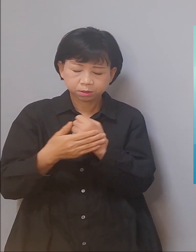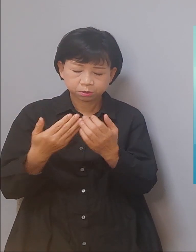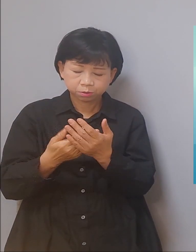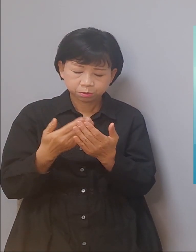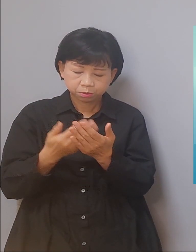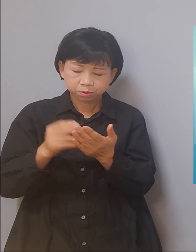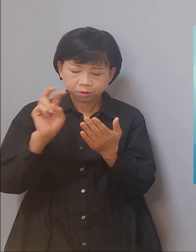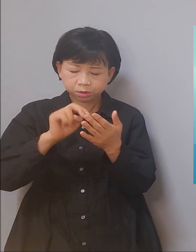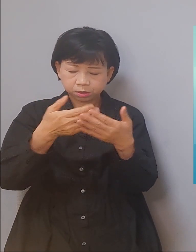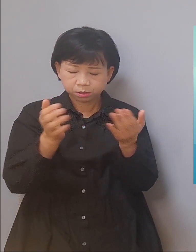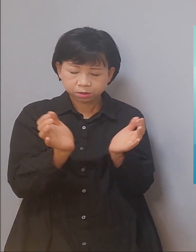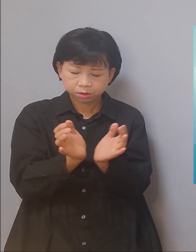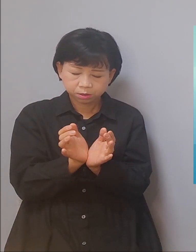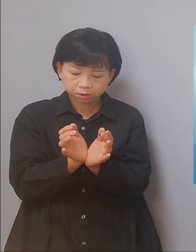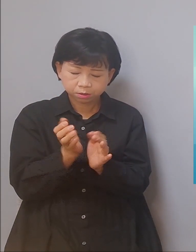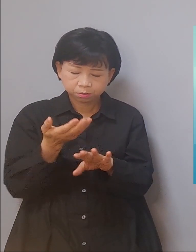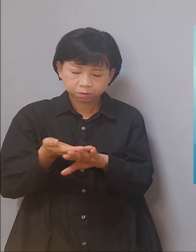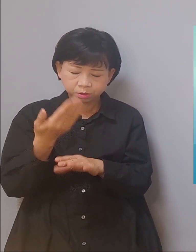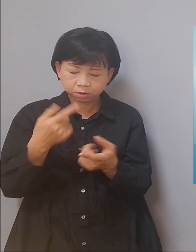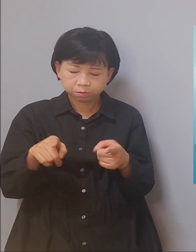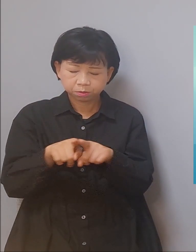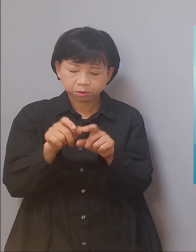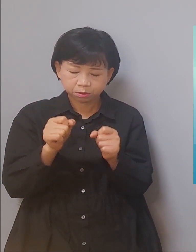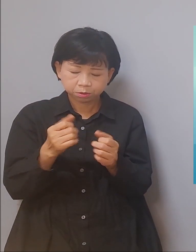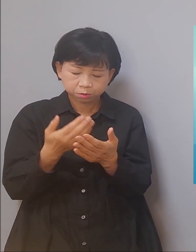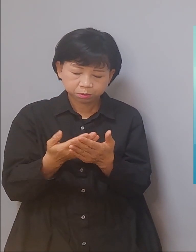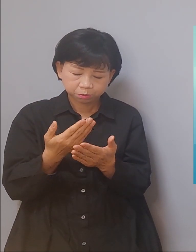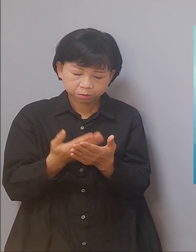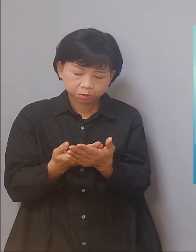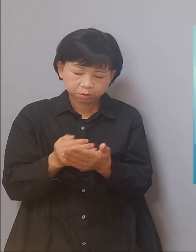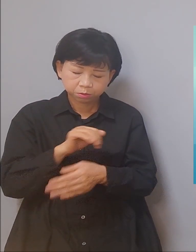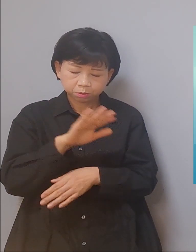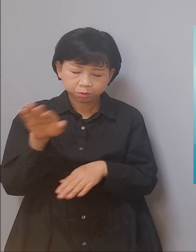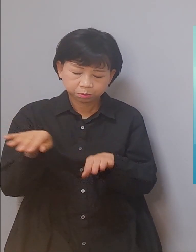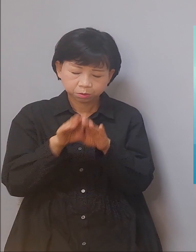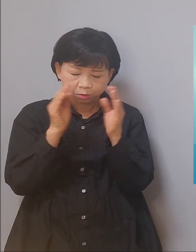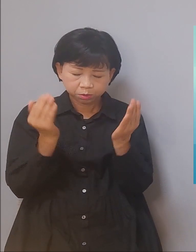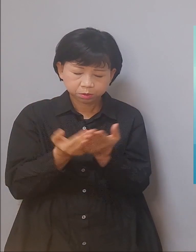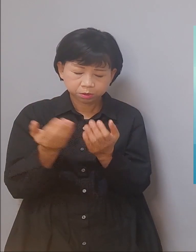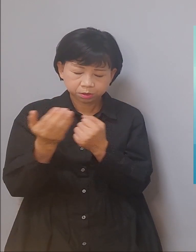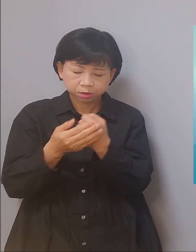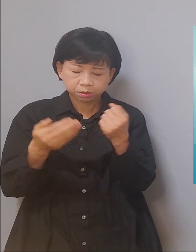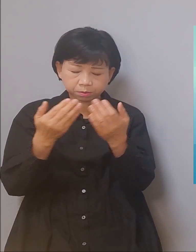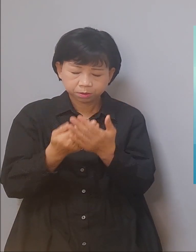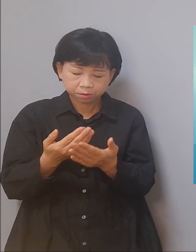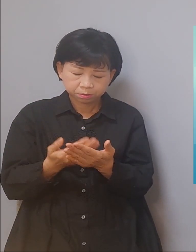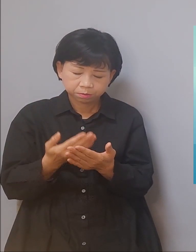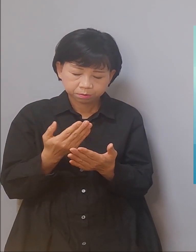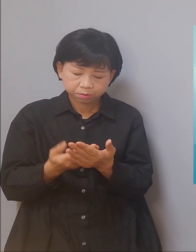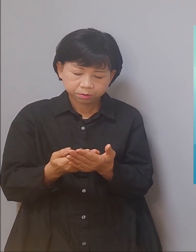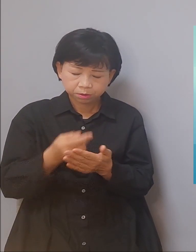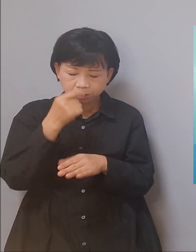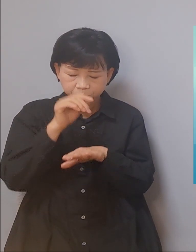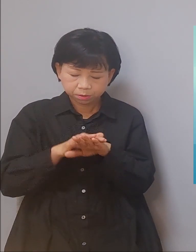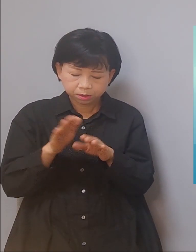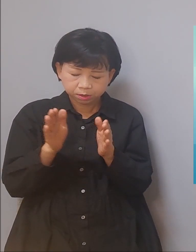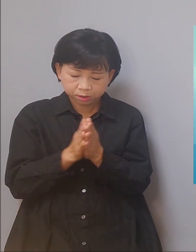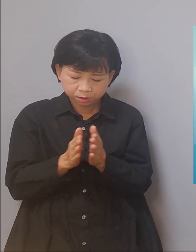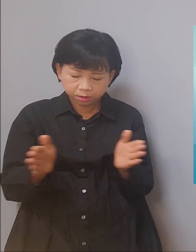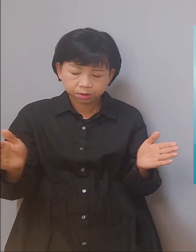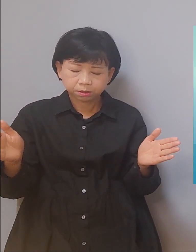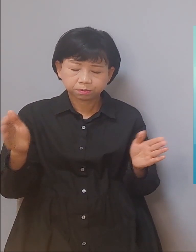찬양으로 영광 돌리는 찬양대 위에 함께 해 주셔서 우리 모두가 은혜 받게 하옵소서. 예배의